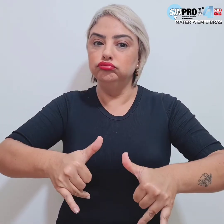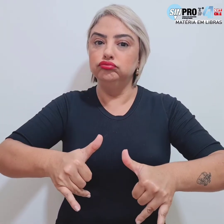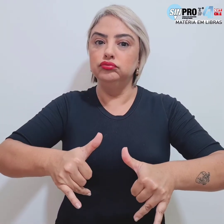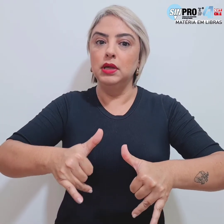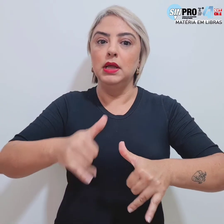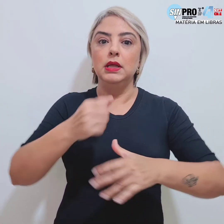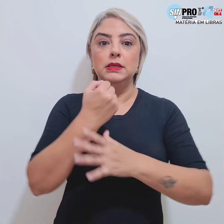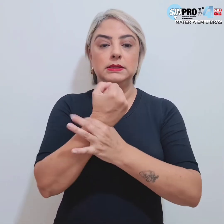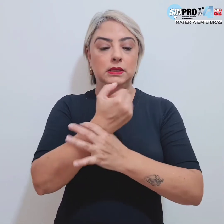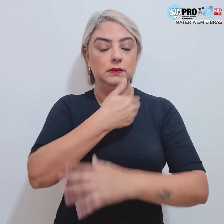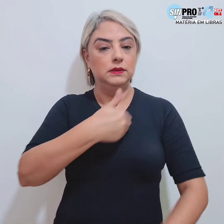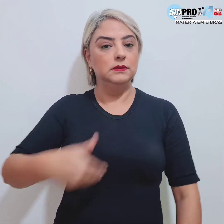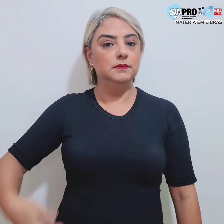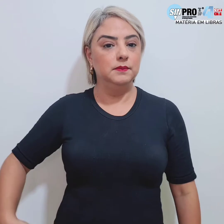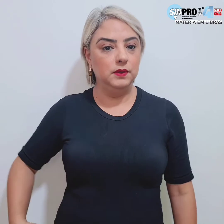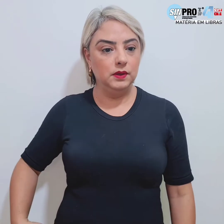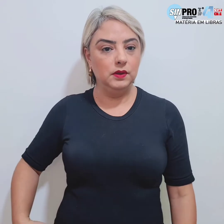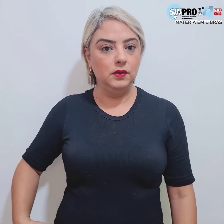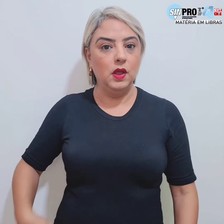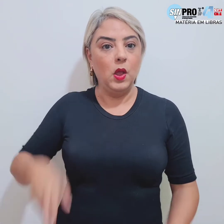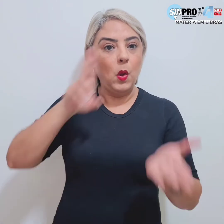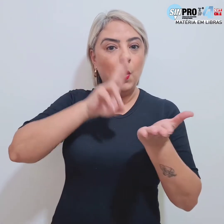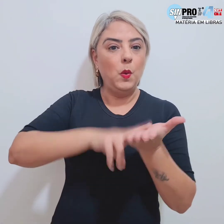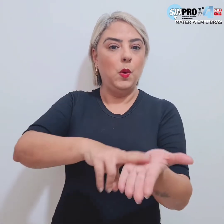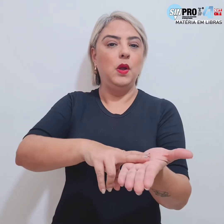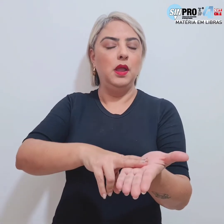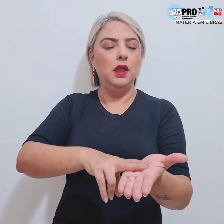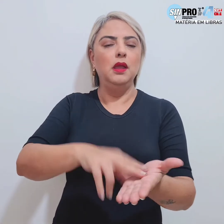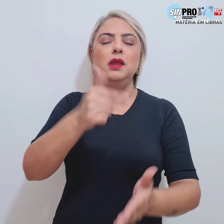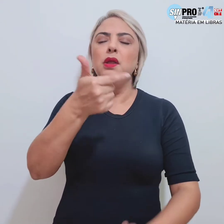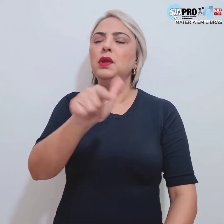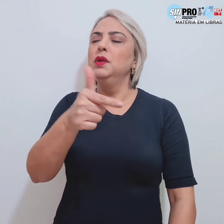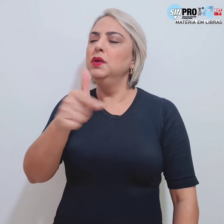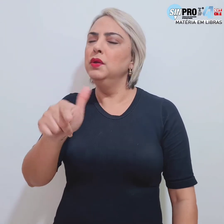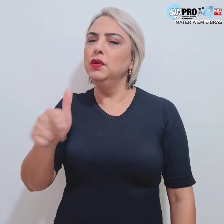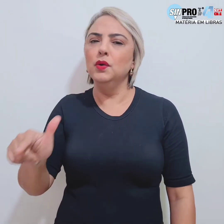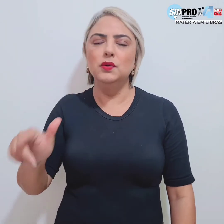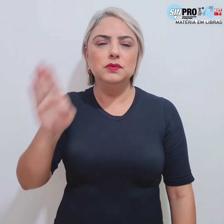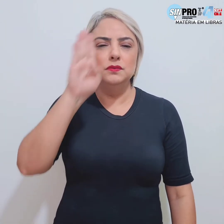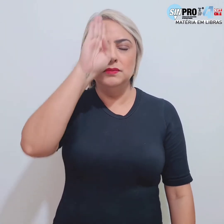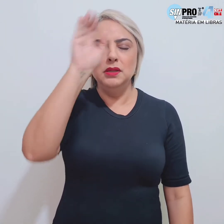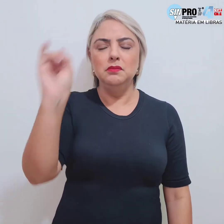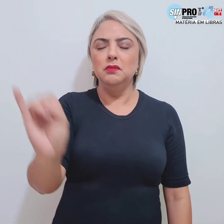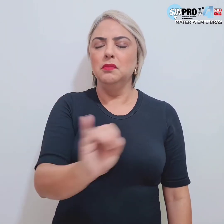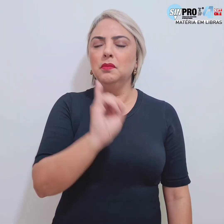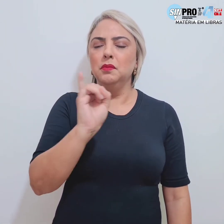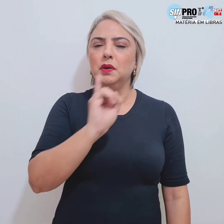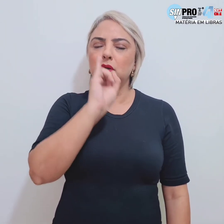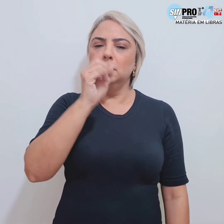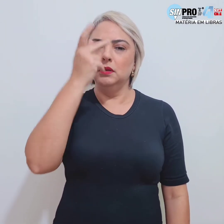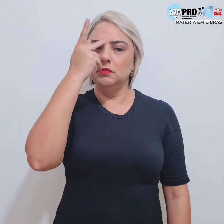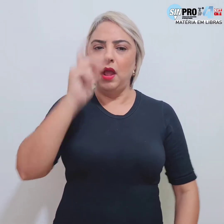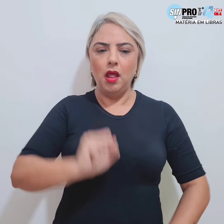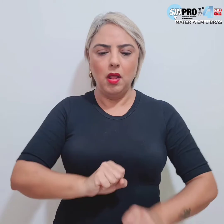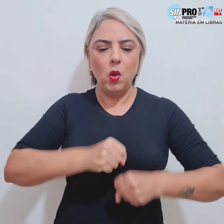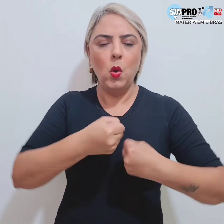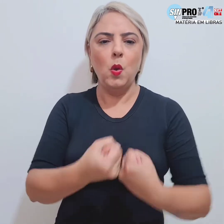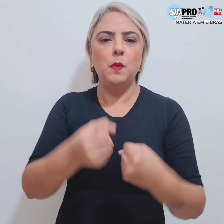segurança pública, correios e tantos outros fundamentais para o combate à